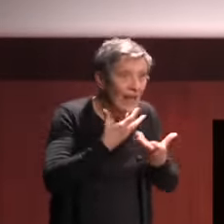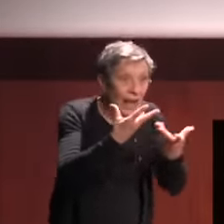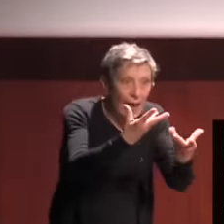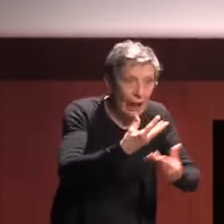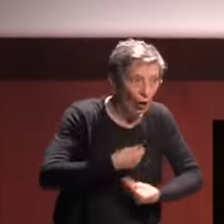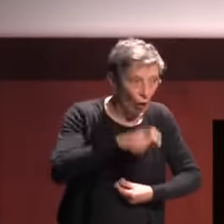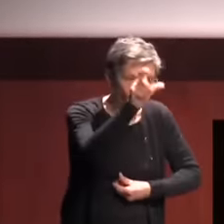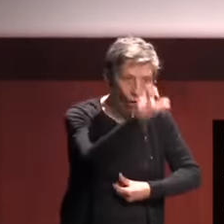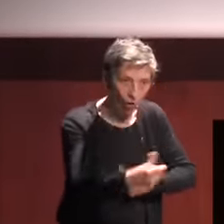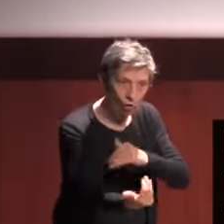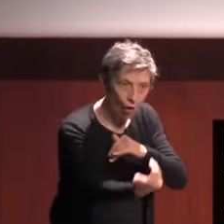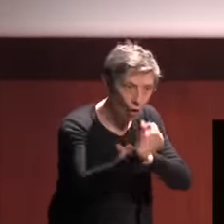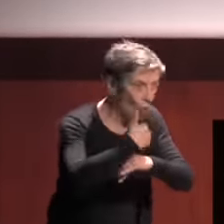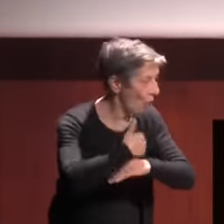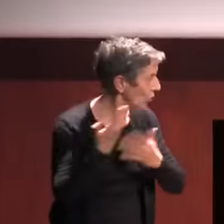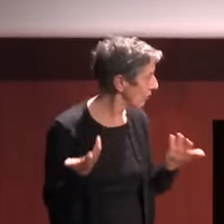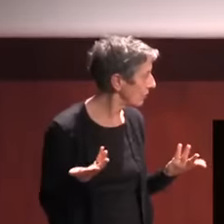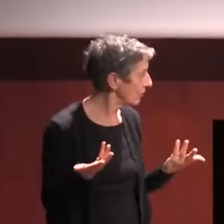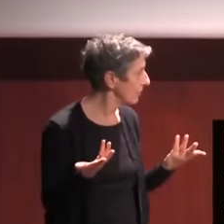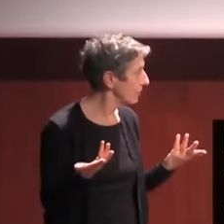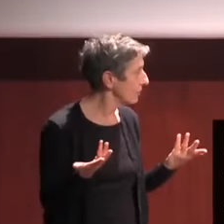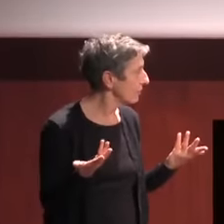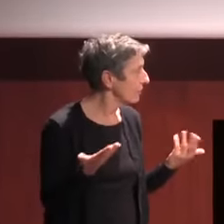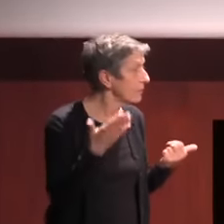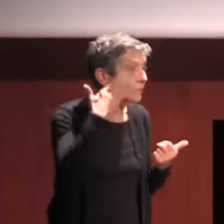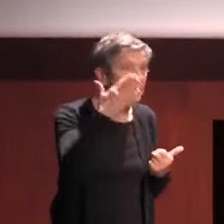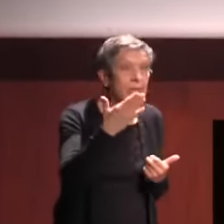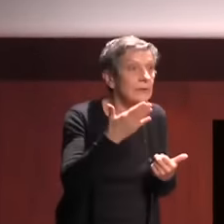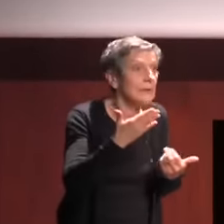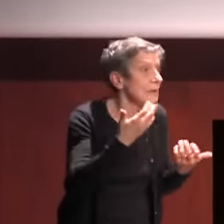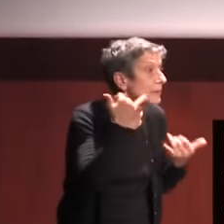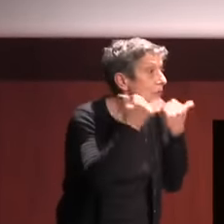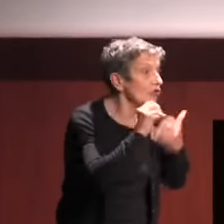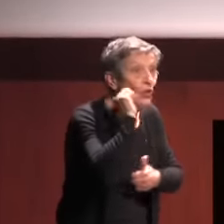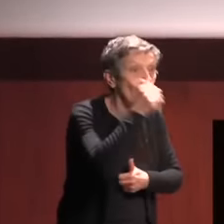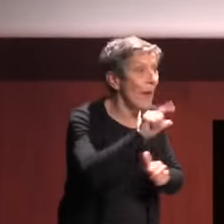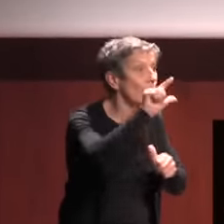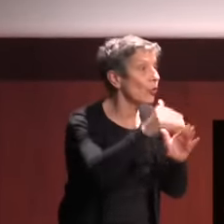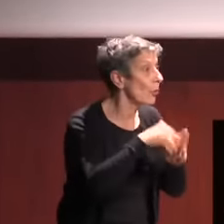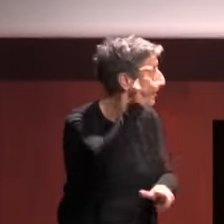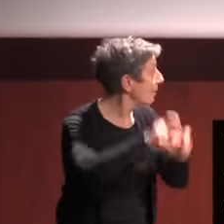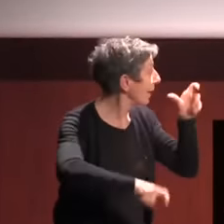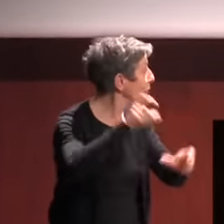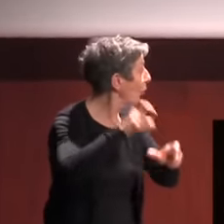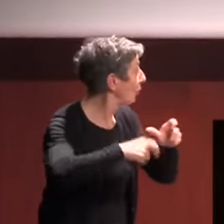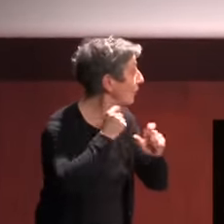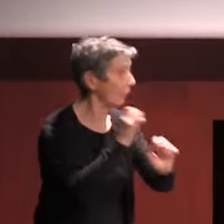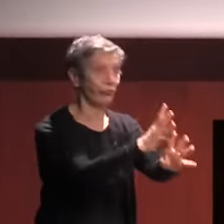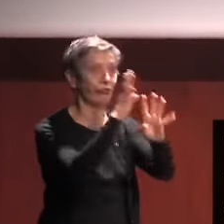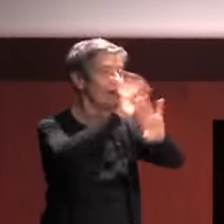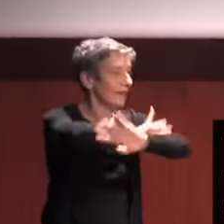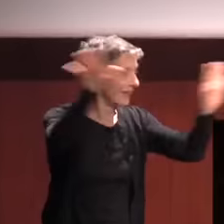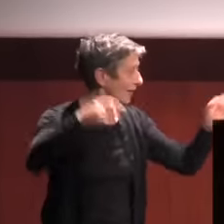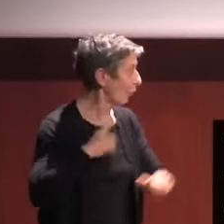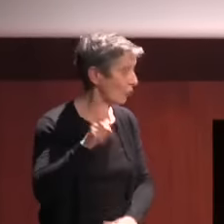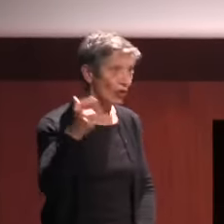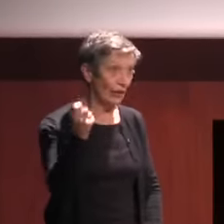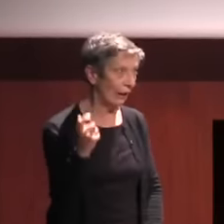viennent. Si, effectivement, demain, j'ai 2000 personnes qui arrivent, il va falloir que chacun prenne un ticket parce que ça va pas être possible, la bibliothèque est trop